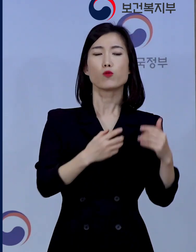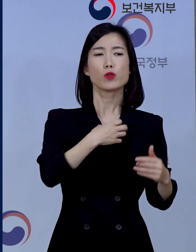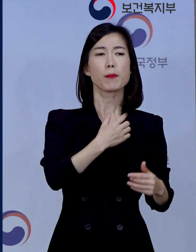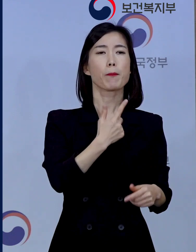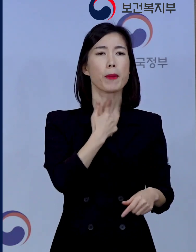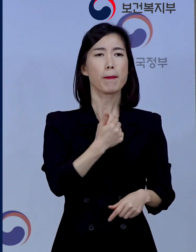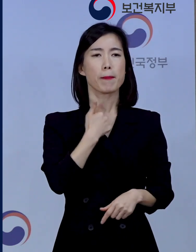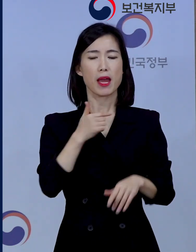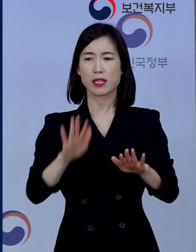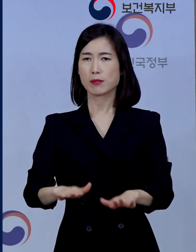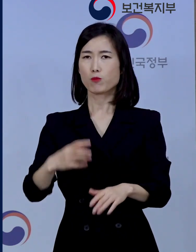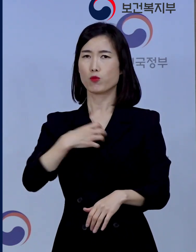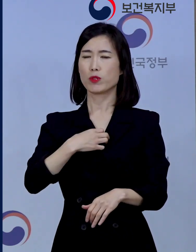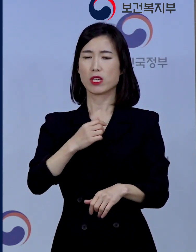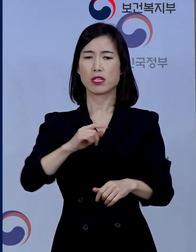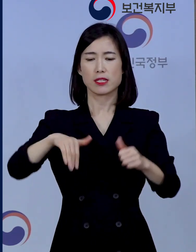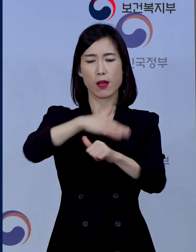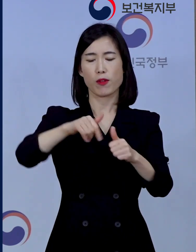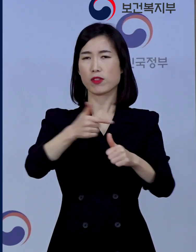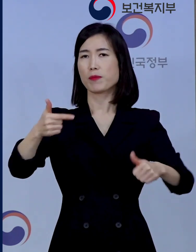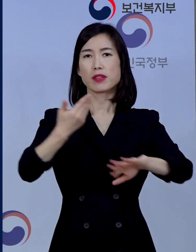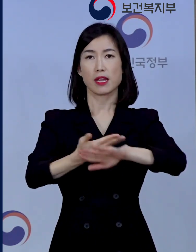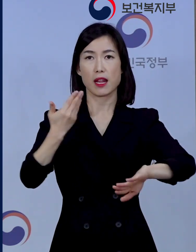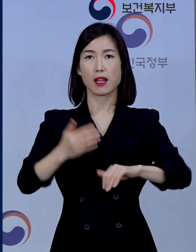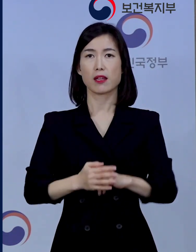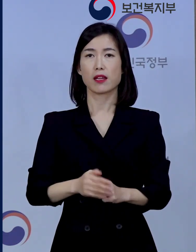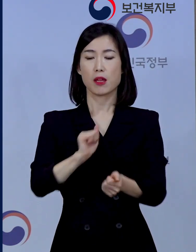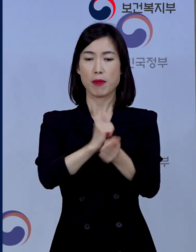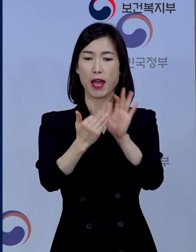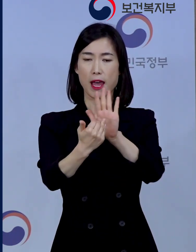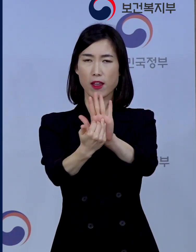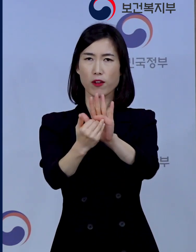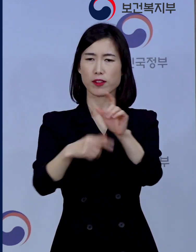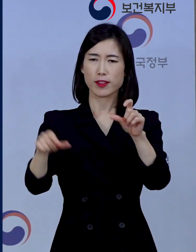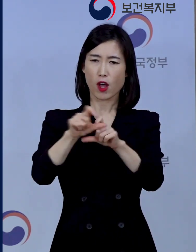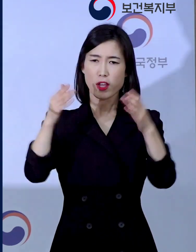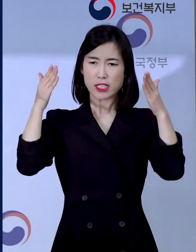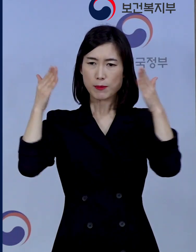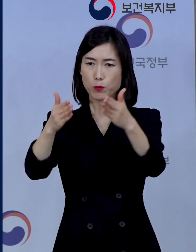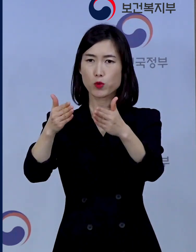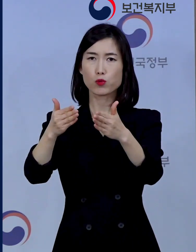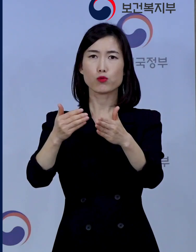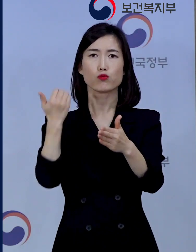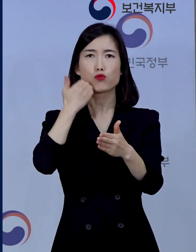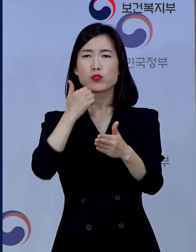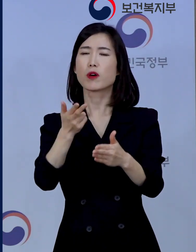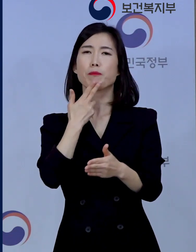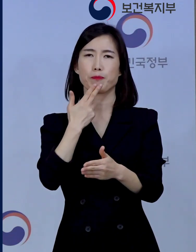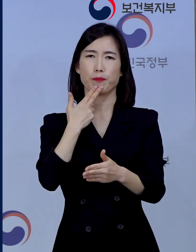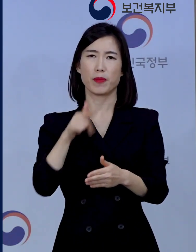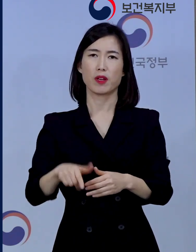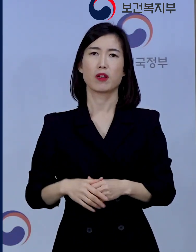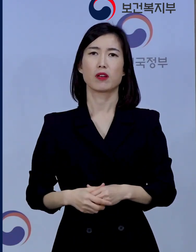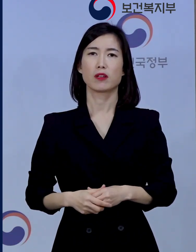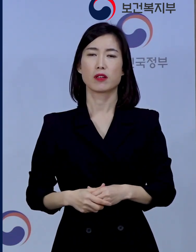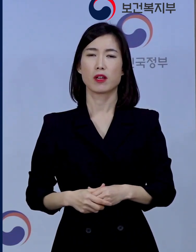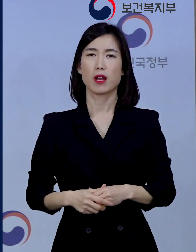지금까지 위기와는 다릅니다. 방역 역량을 집중할 중심 대상이 없습니다.